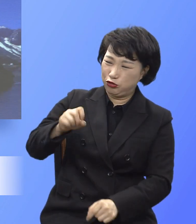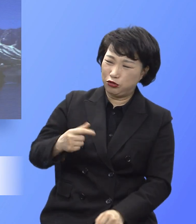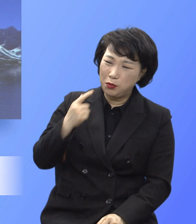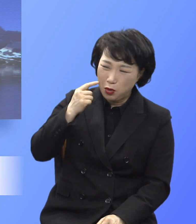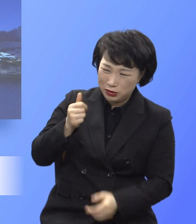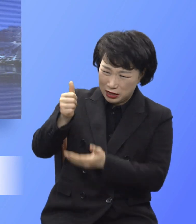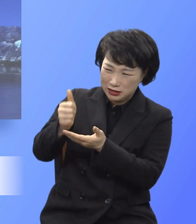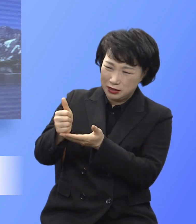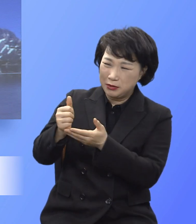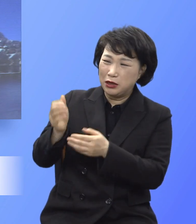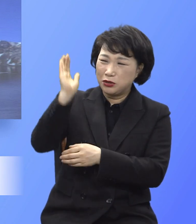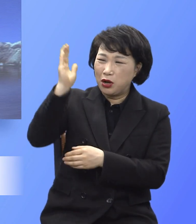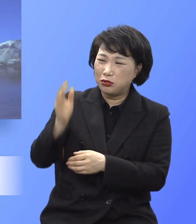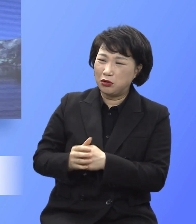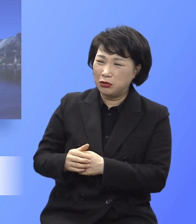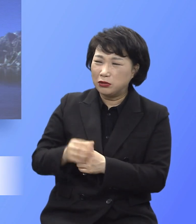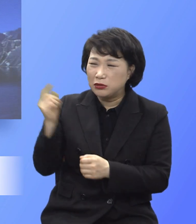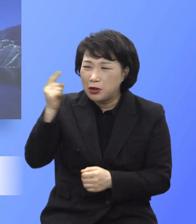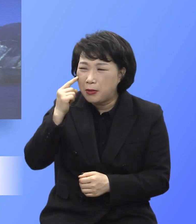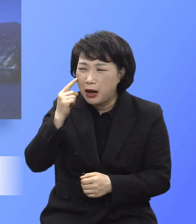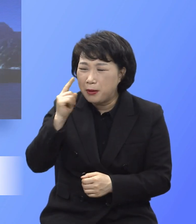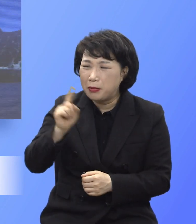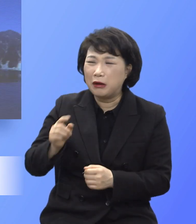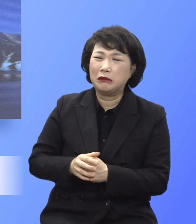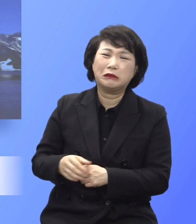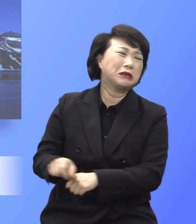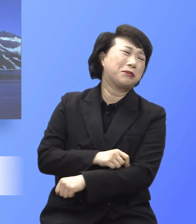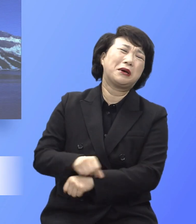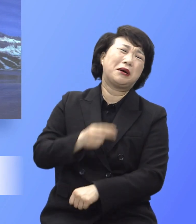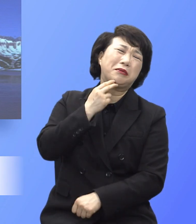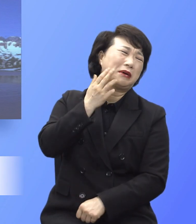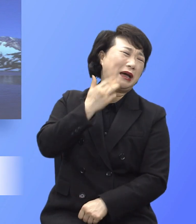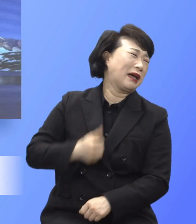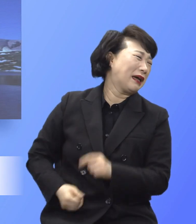목사는 말이요, 설교 들어봐야 들을 게 없어.